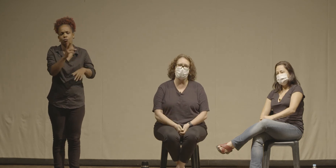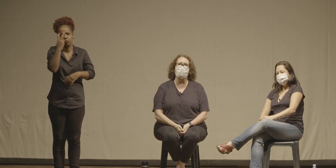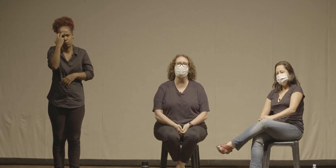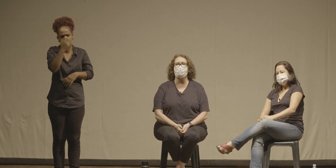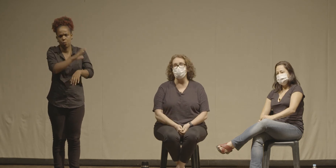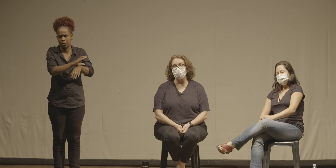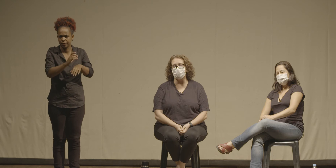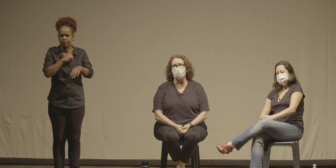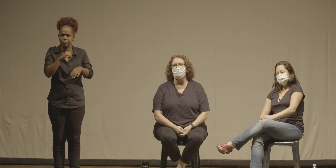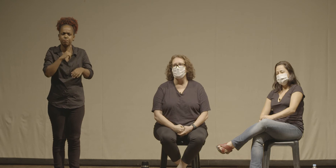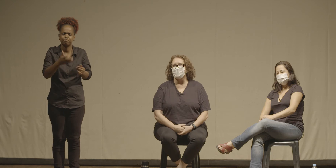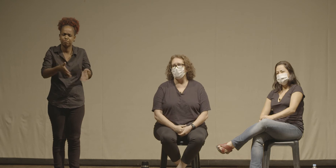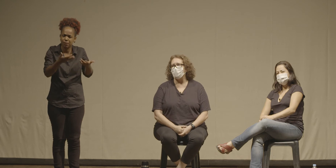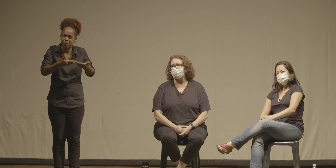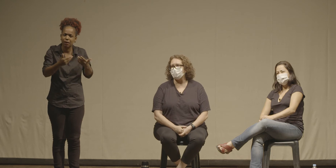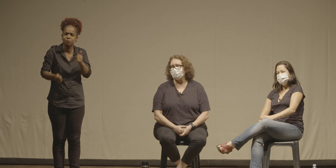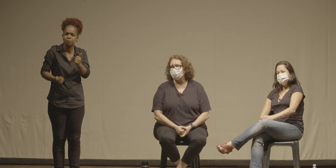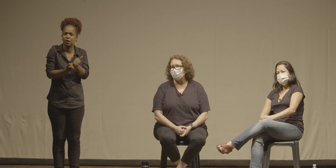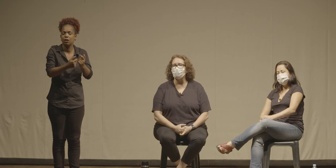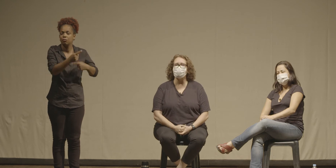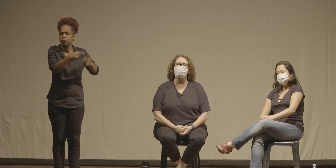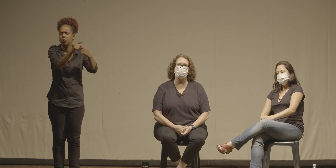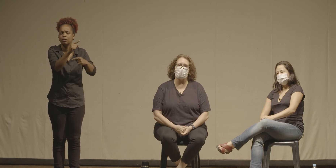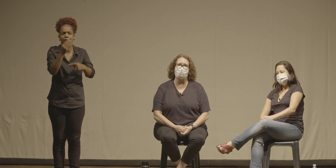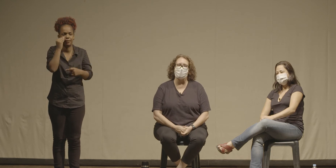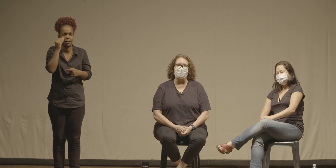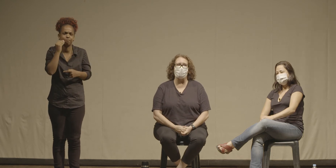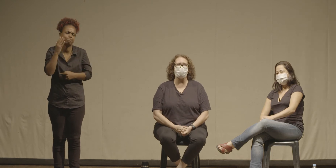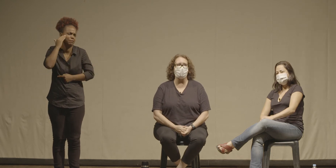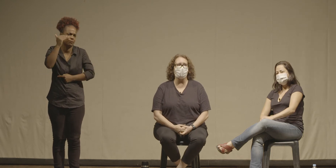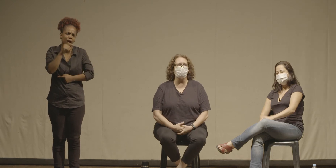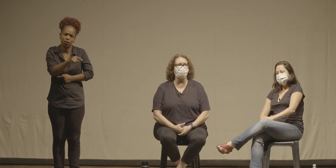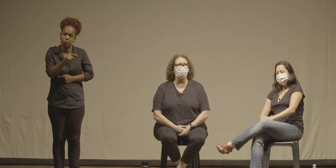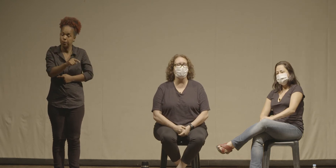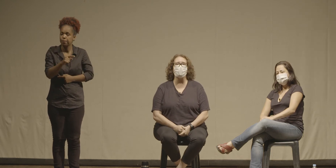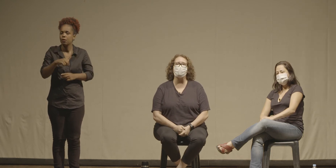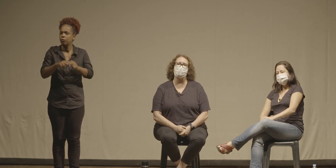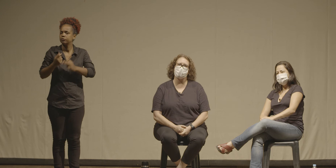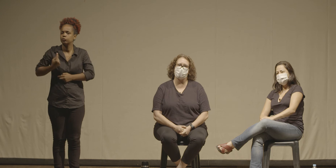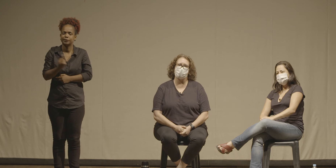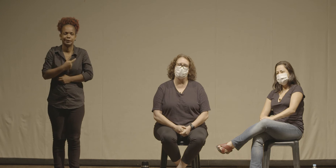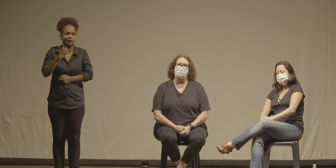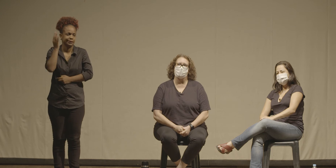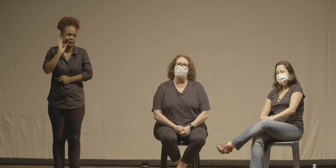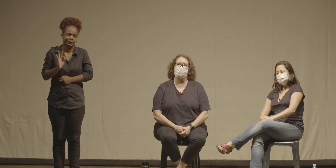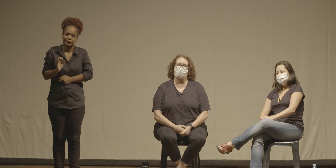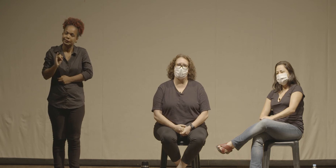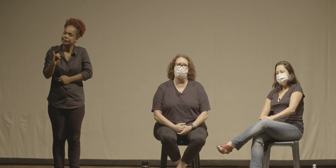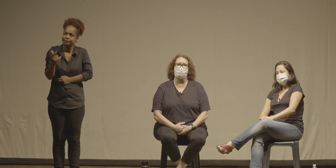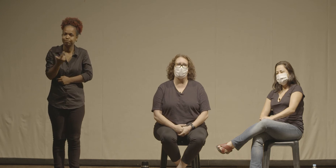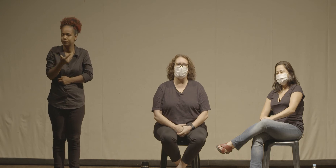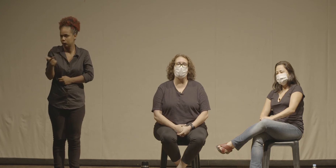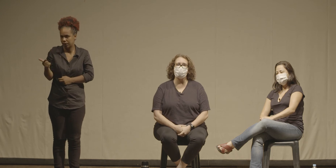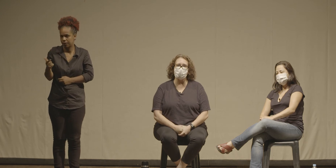uma retomada da cultura, eu acho que isso é essencial. Eu acho que enquanto a gente não entender